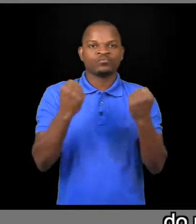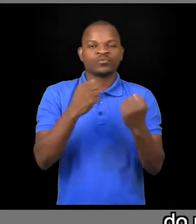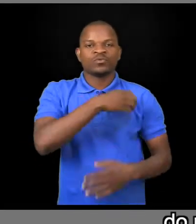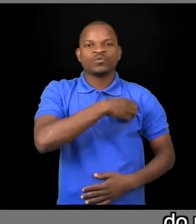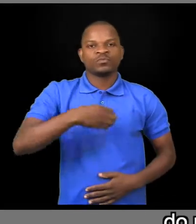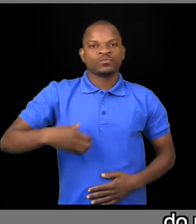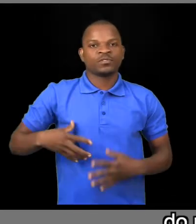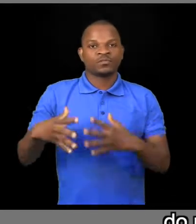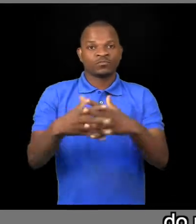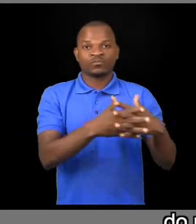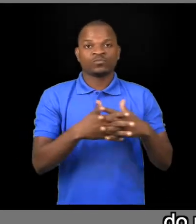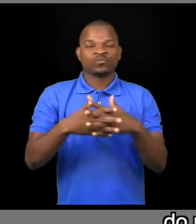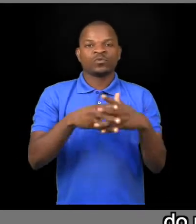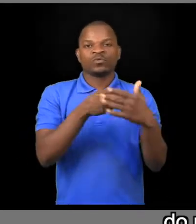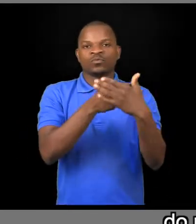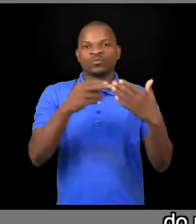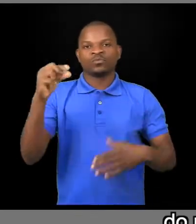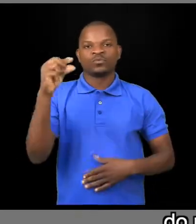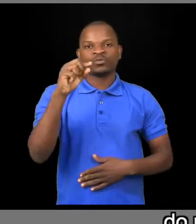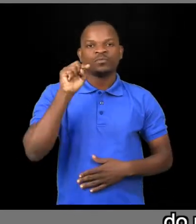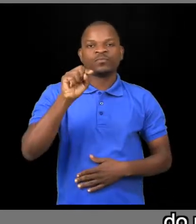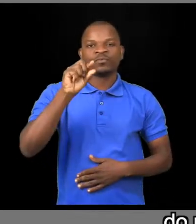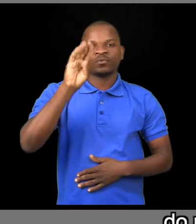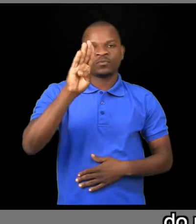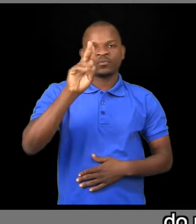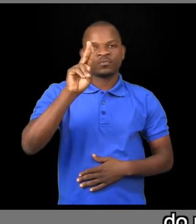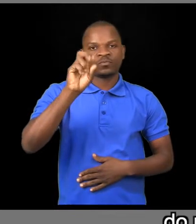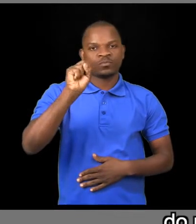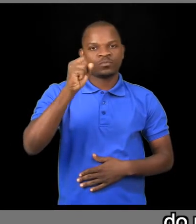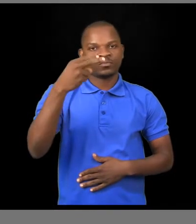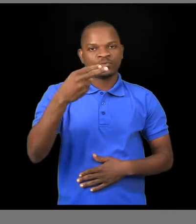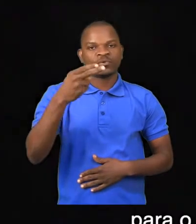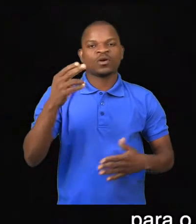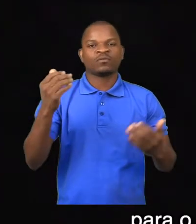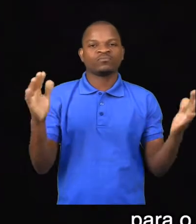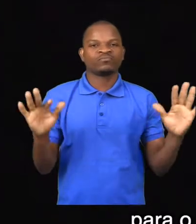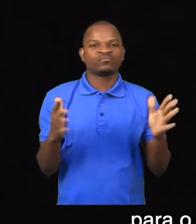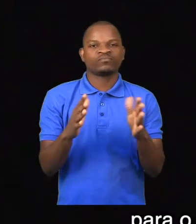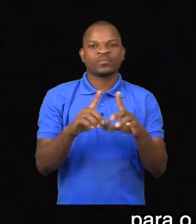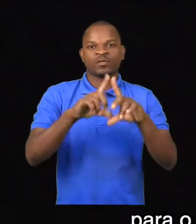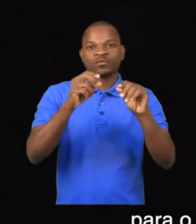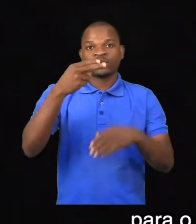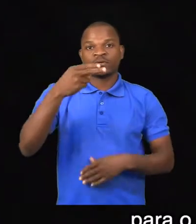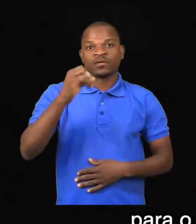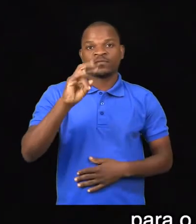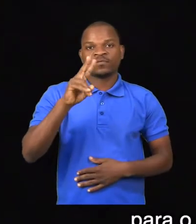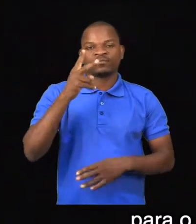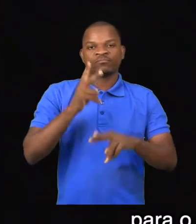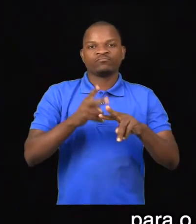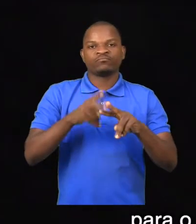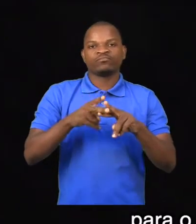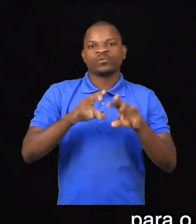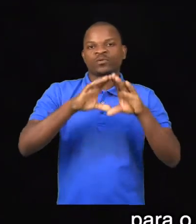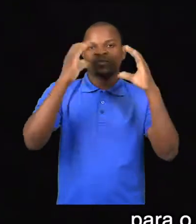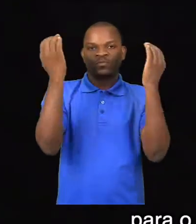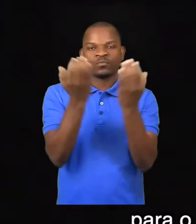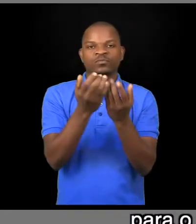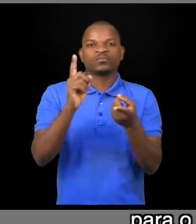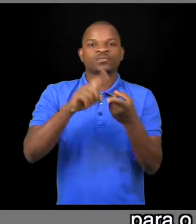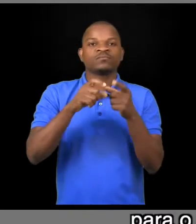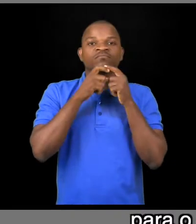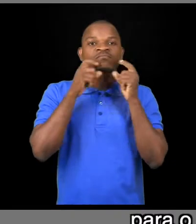do presidente dos Estados Unidos da América, George W. Bush, para o alívio do sida no mundo em